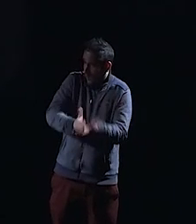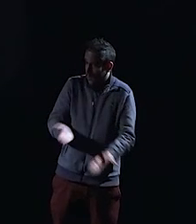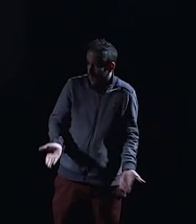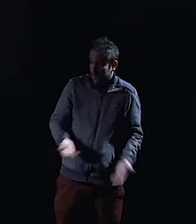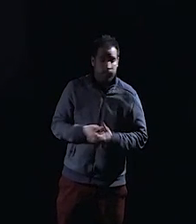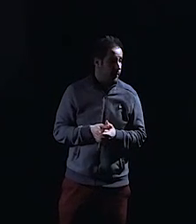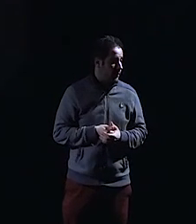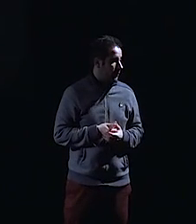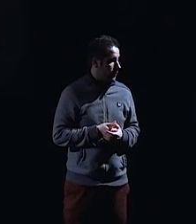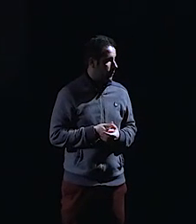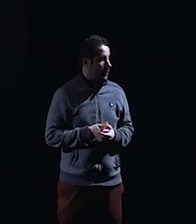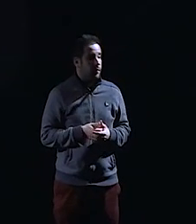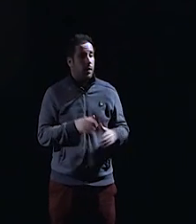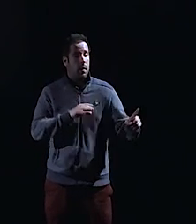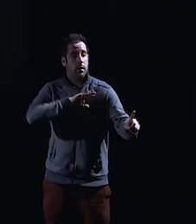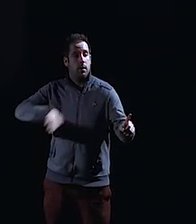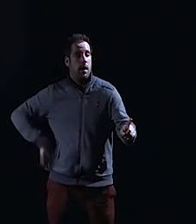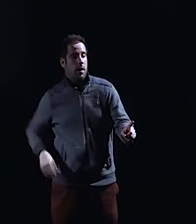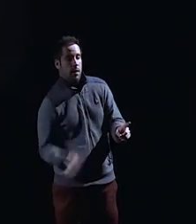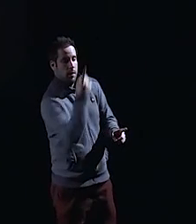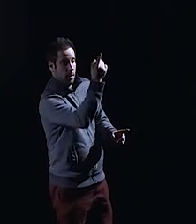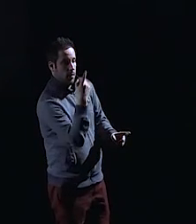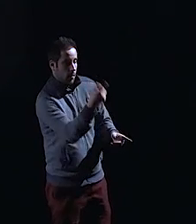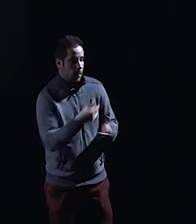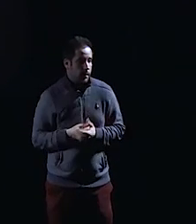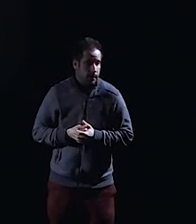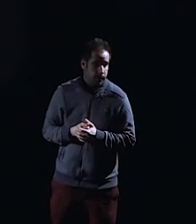Voilà. Une dernière question.